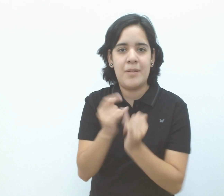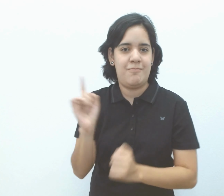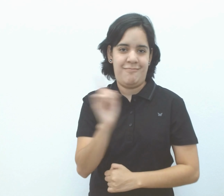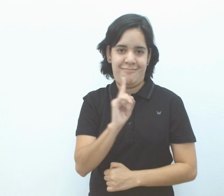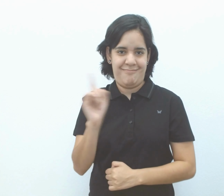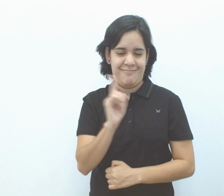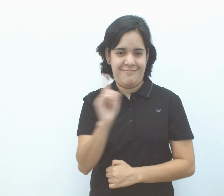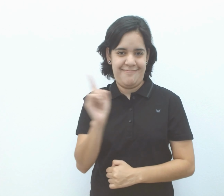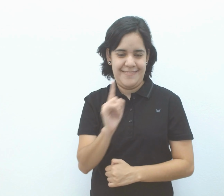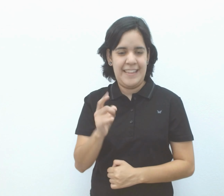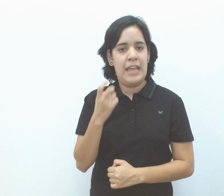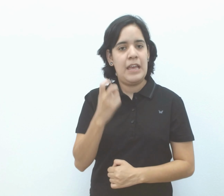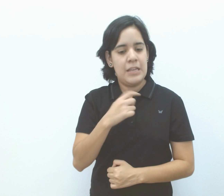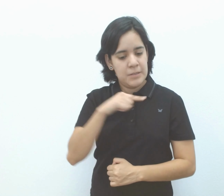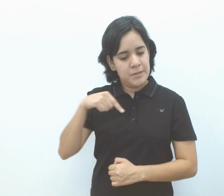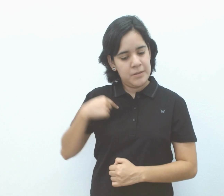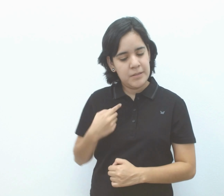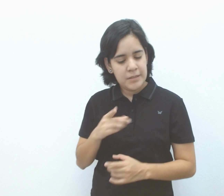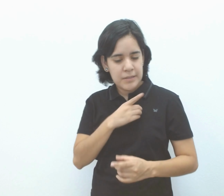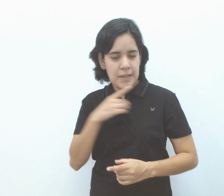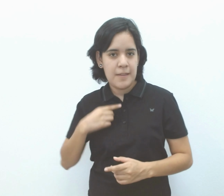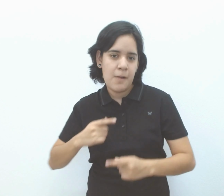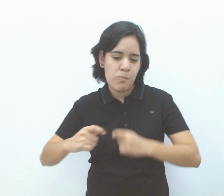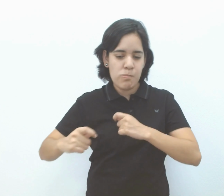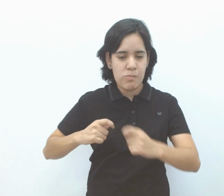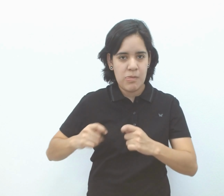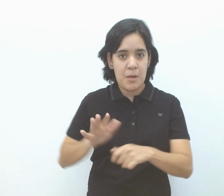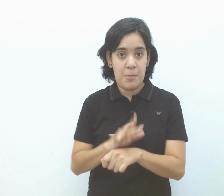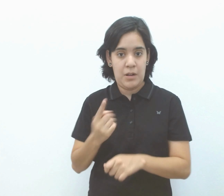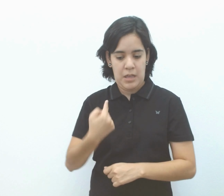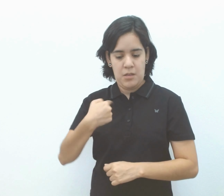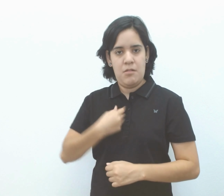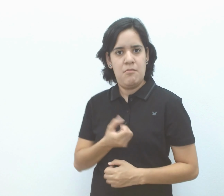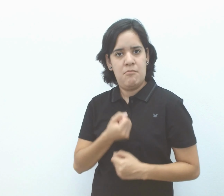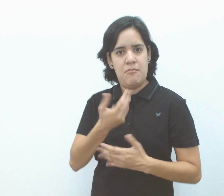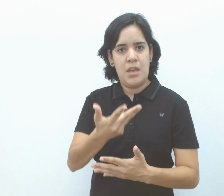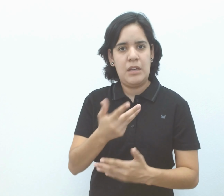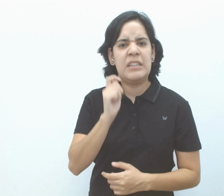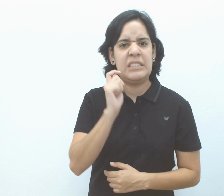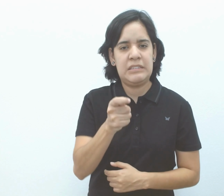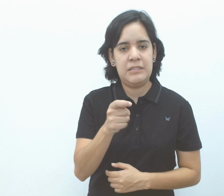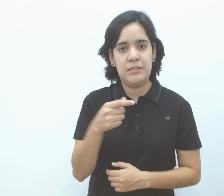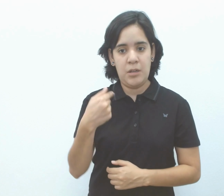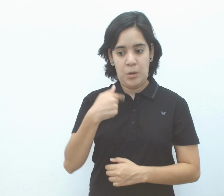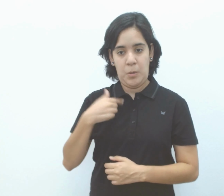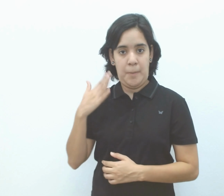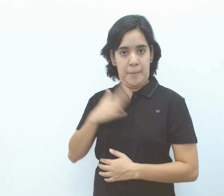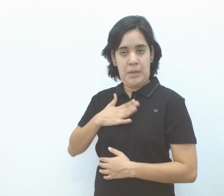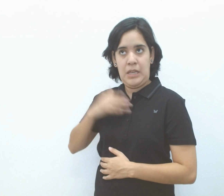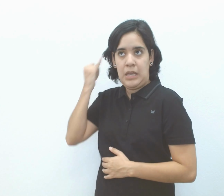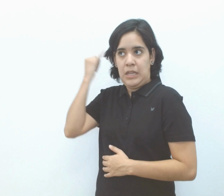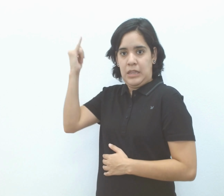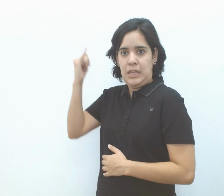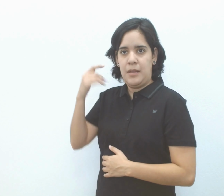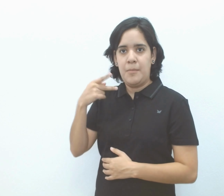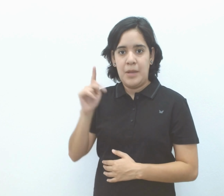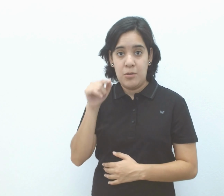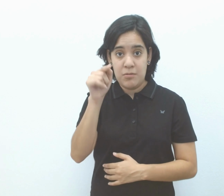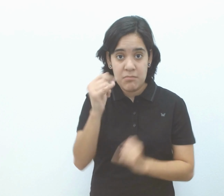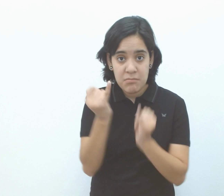mente, decir, si yo te digo algo, tú no vas a saber si es cierto o no porque tú no estás viendo lo que yo yo o tú no sabes lo que yo. Y justo ahí